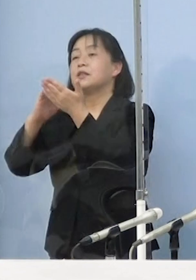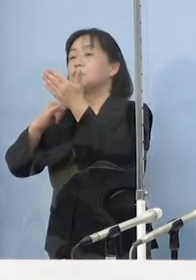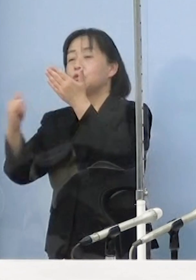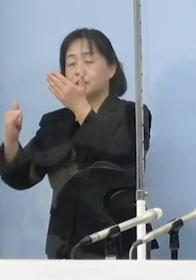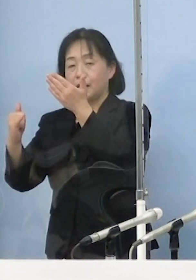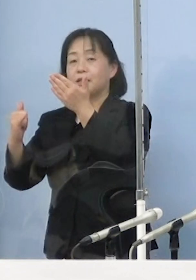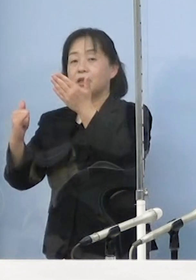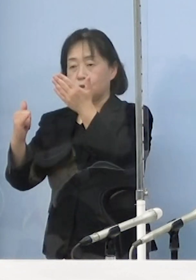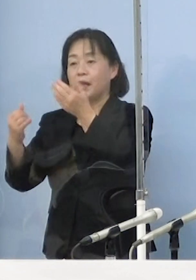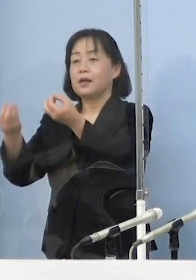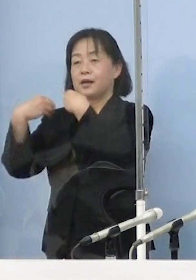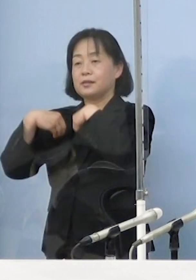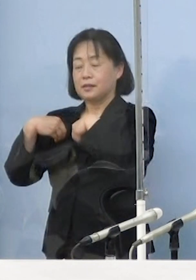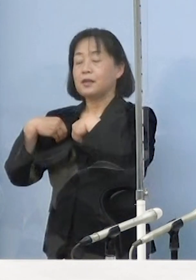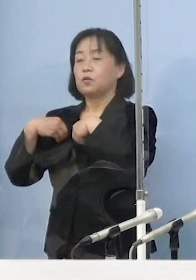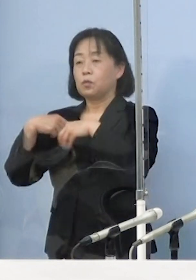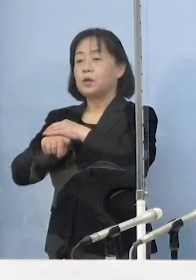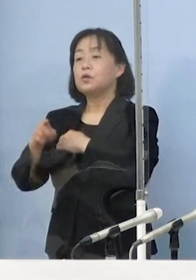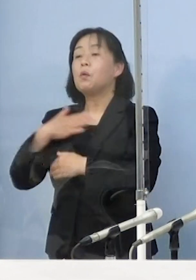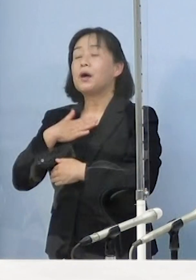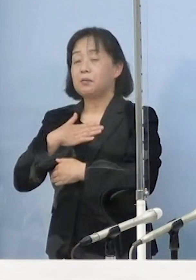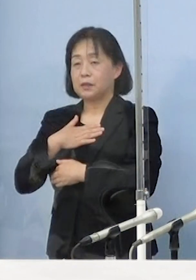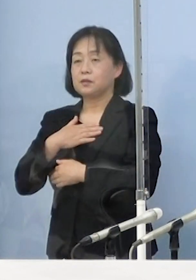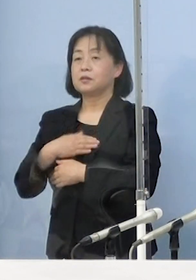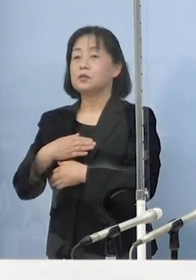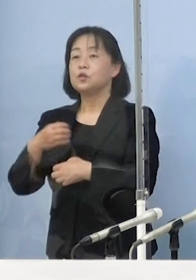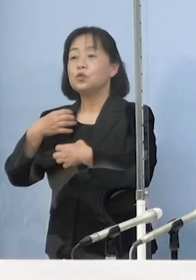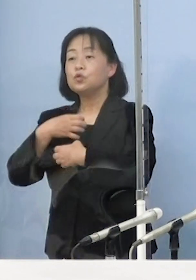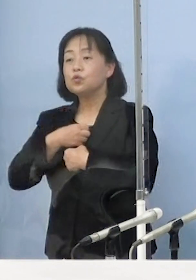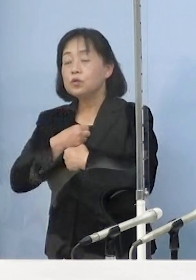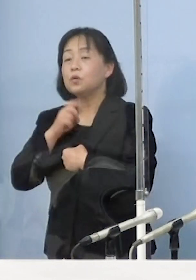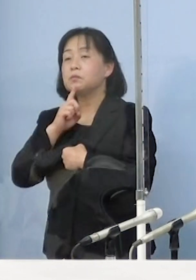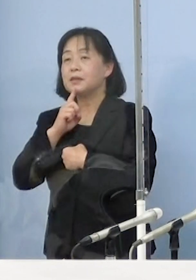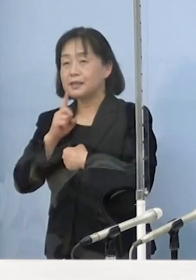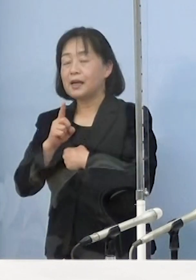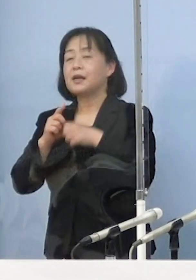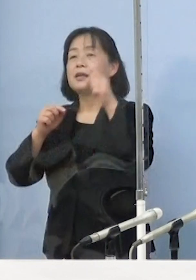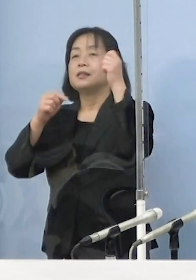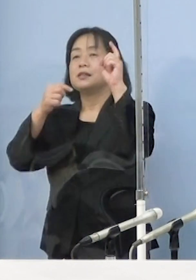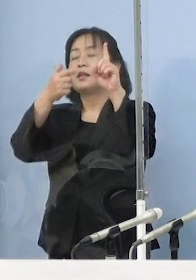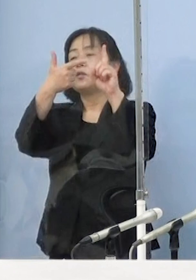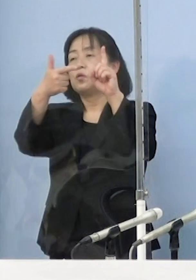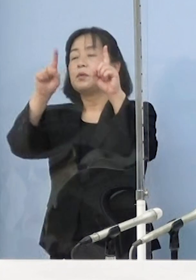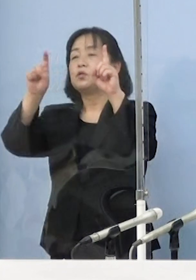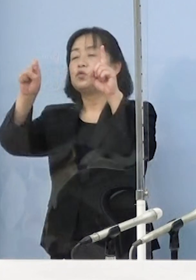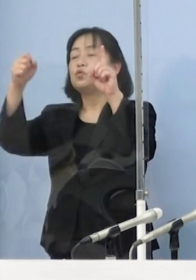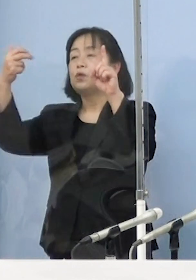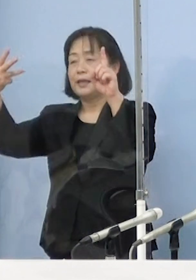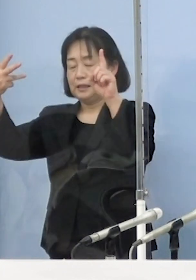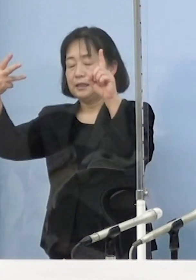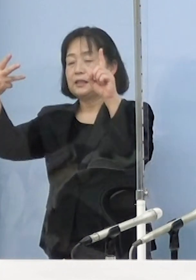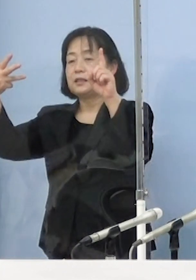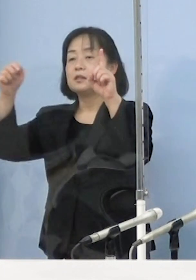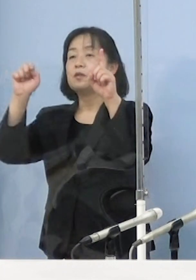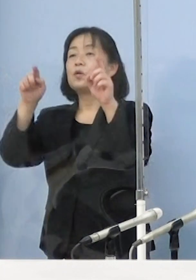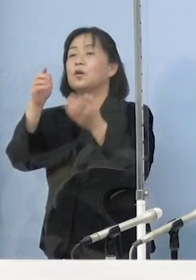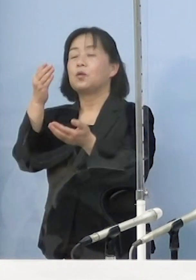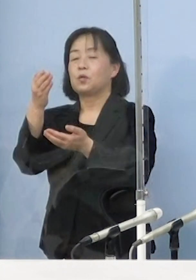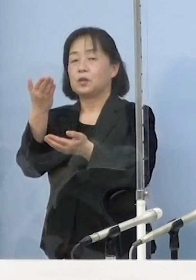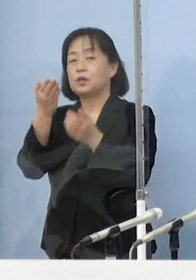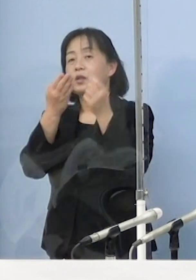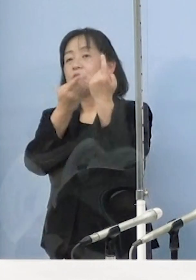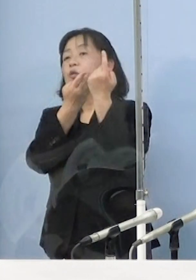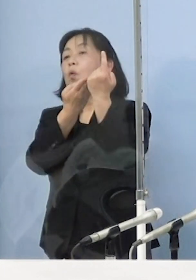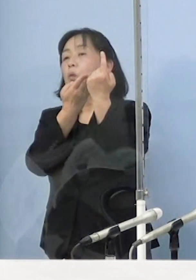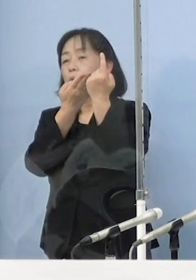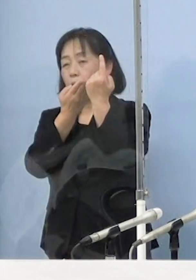ると。そして先ほど注意喚起させていただいた1618の方、この方は県外